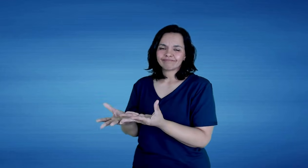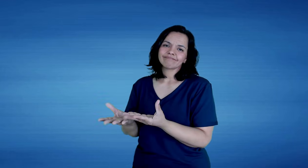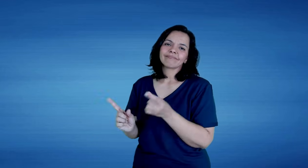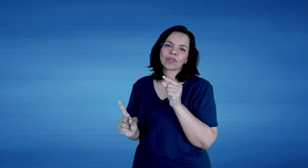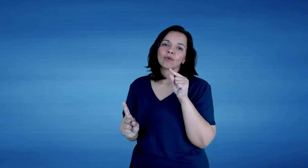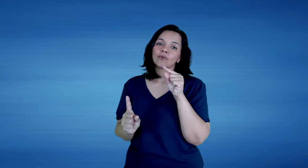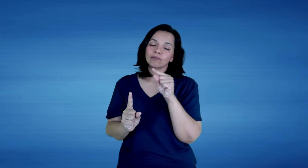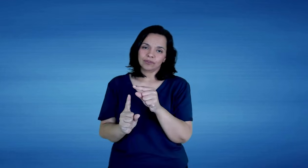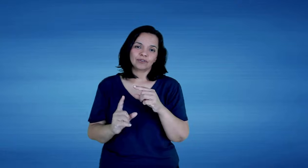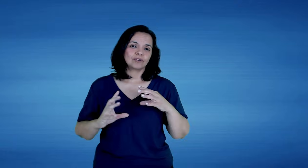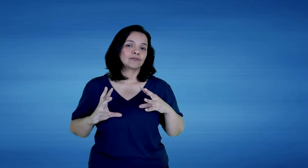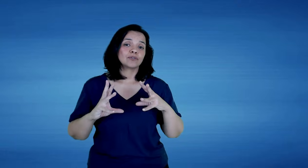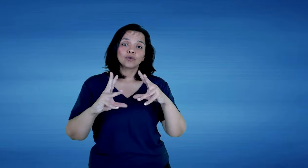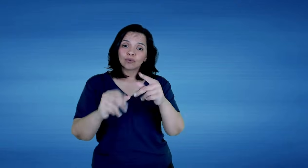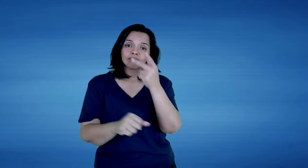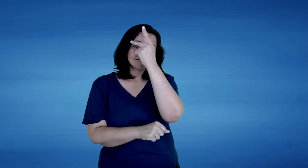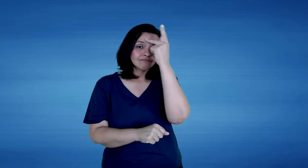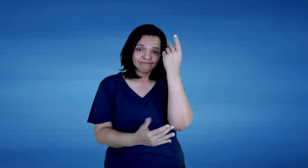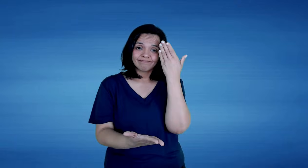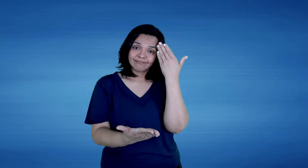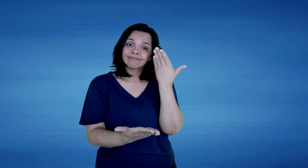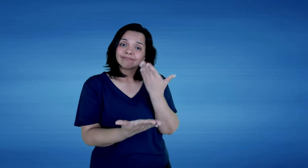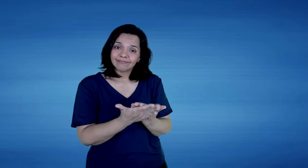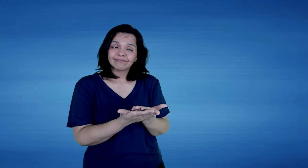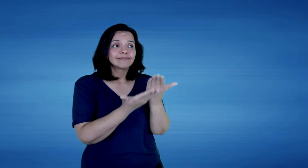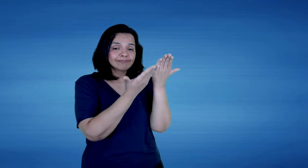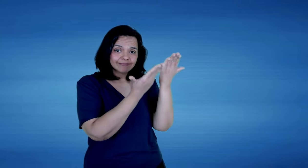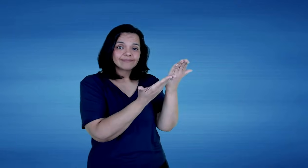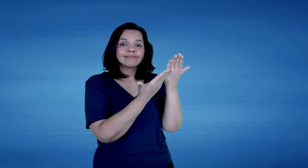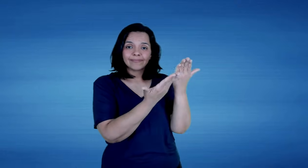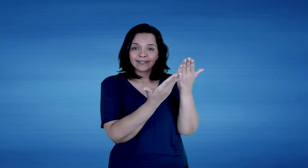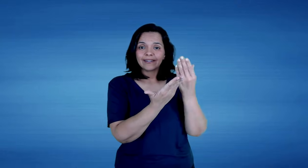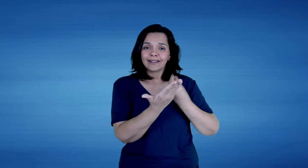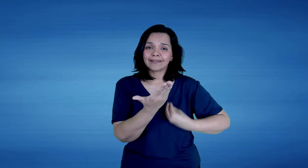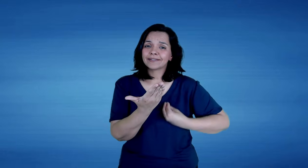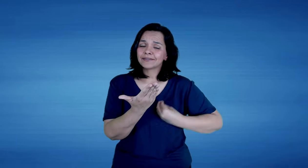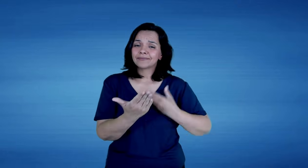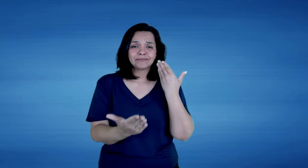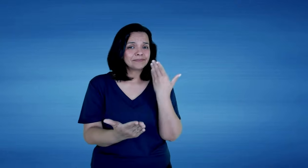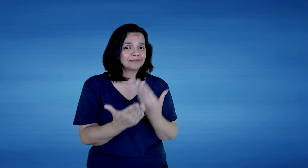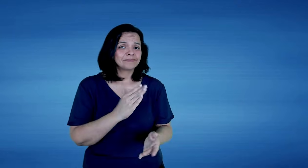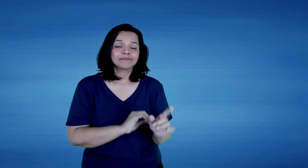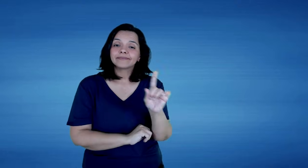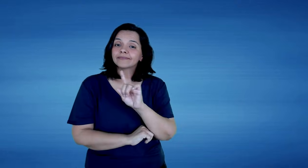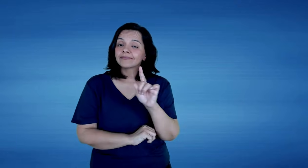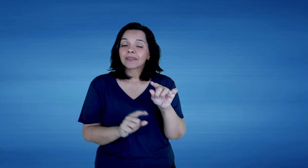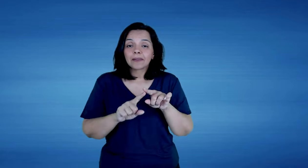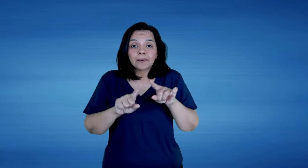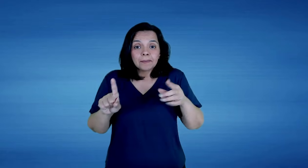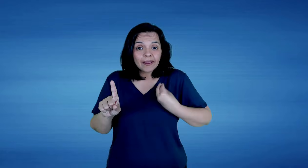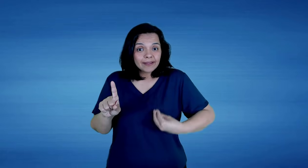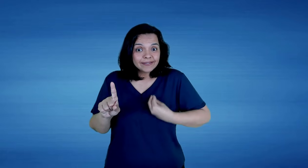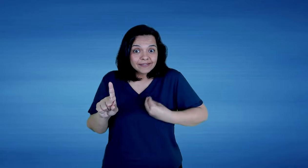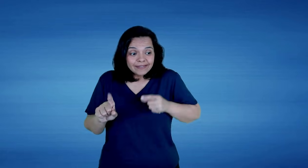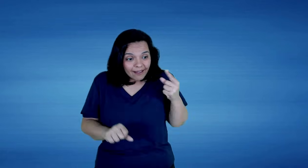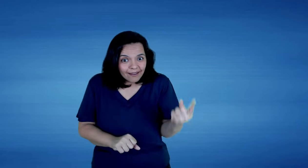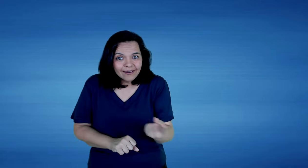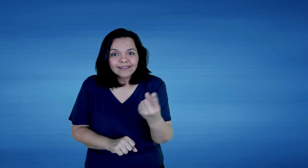único filho. Para que todas as pessoas que acreditem nele possam ter a